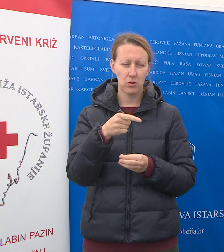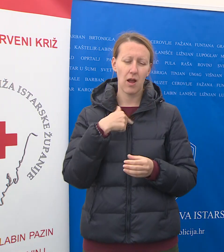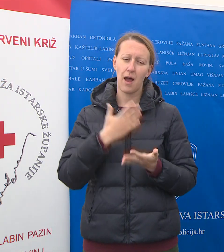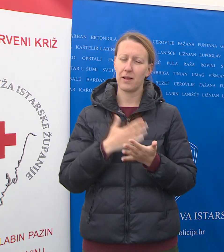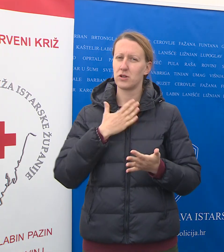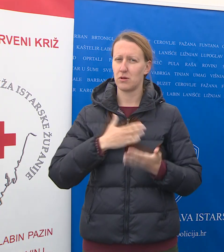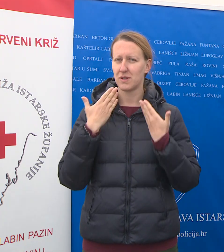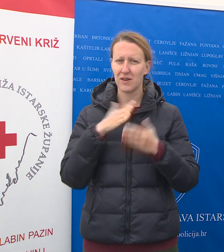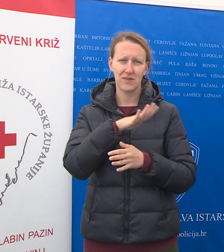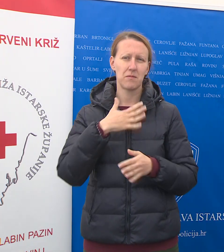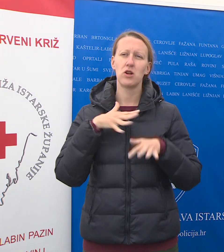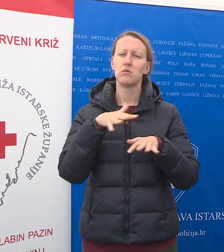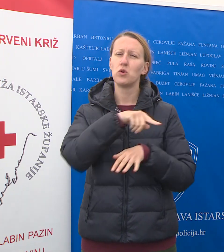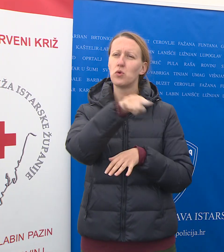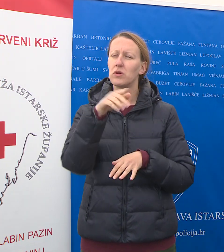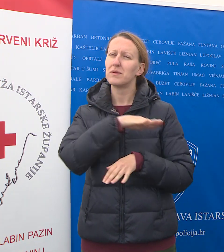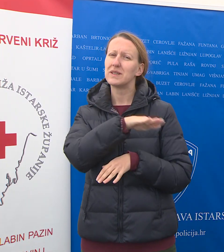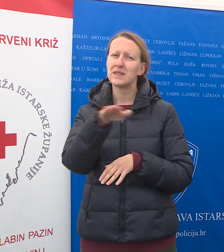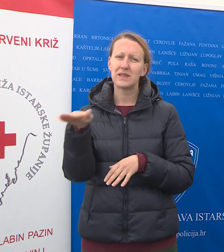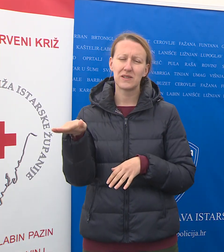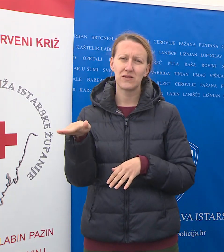ja bih zahvalio svim našim građanima i svim